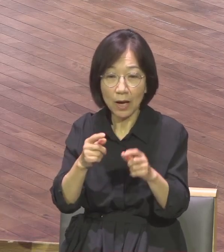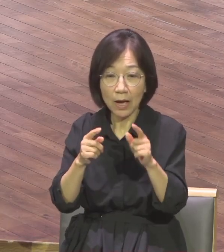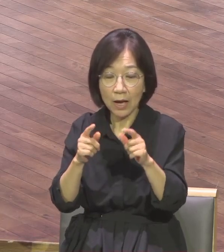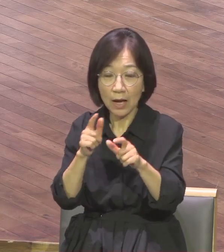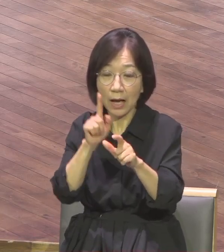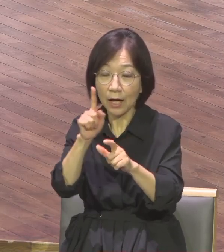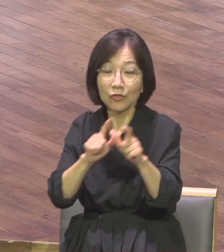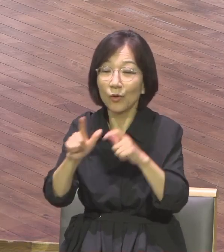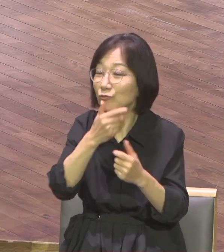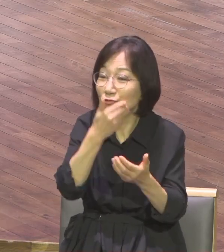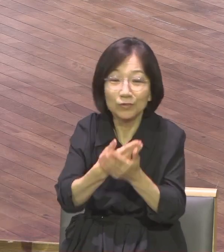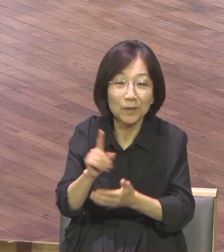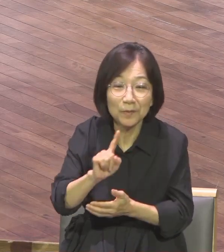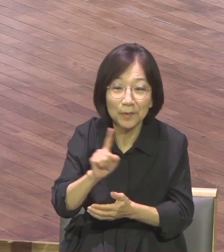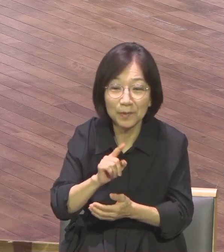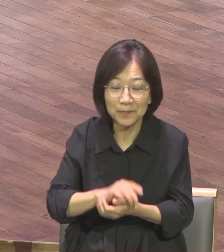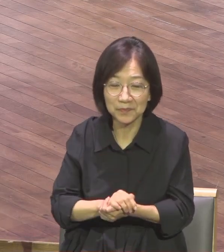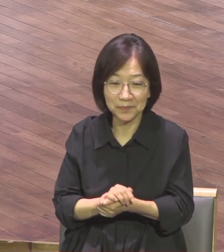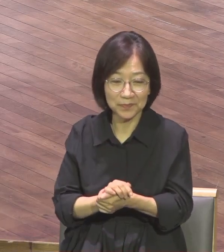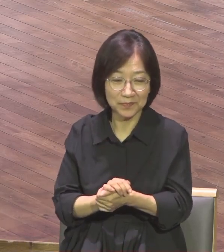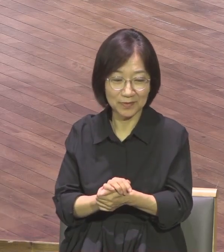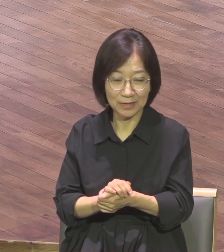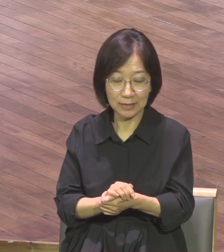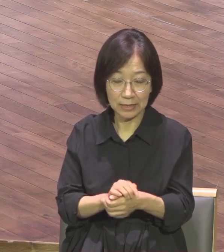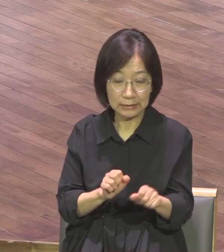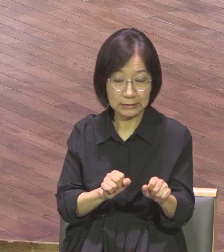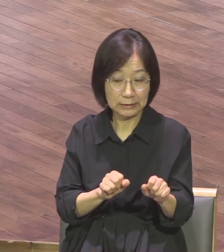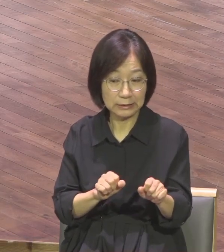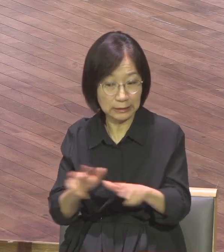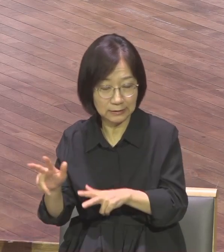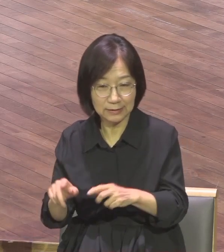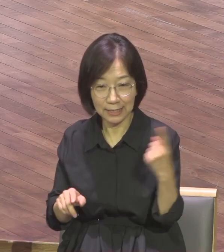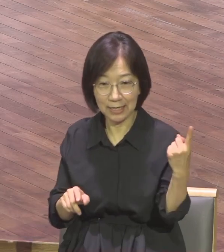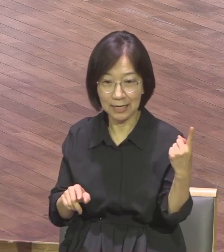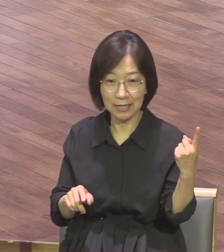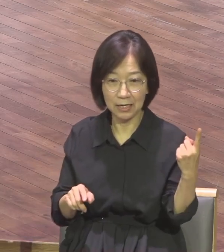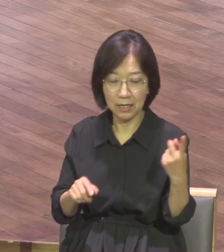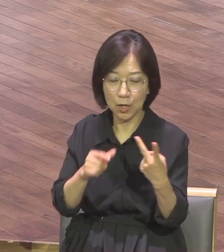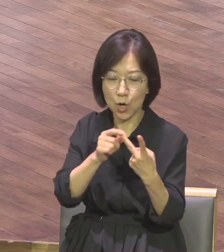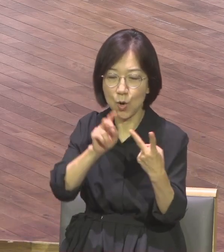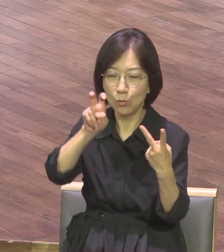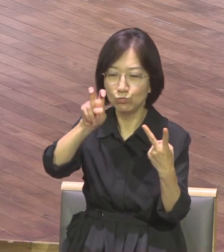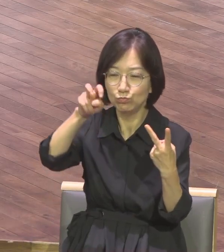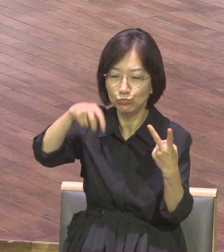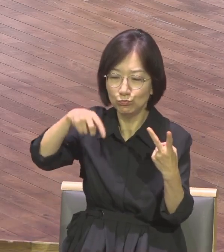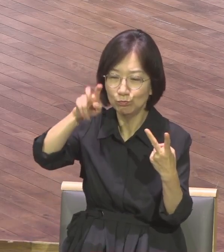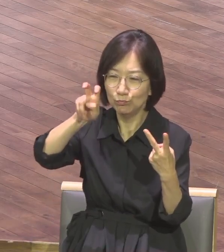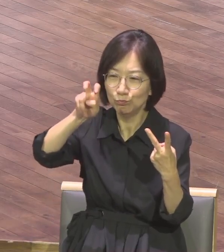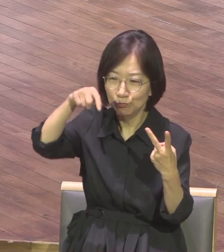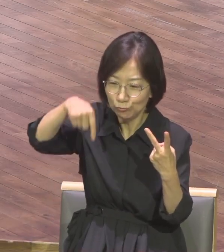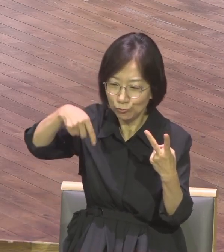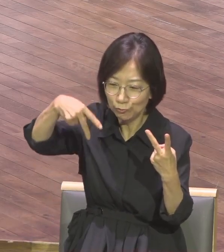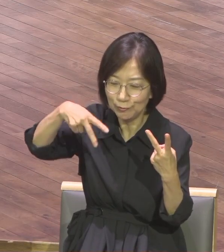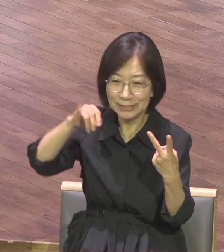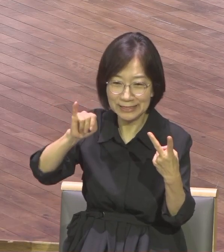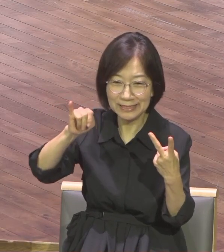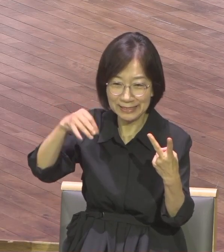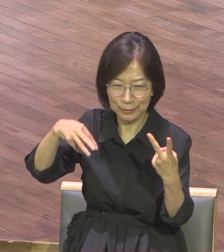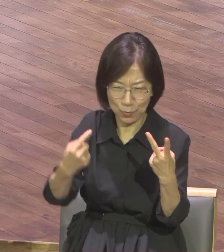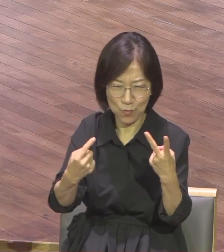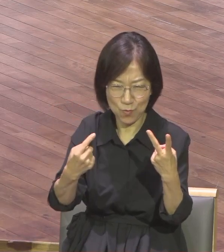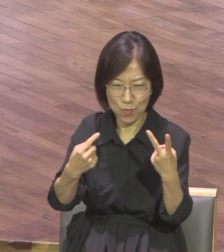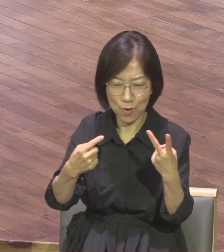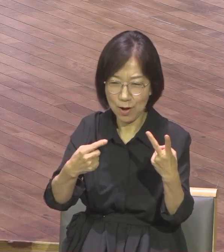더 있는데 그 영적 실행 효과가 생기는 그것이 뭐냐? 무시로입니다. 무시로. 적시로와 무시로